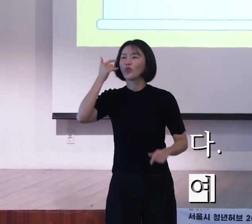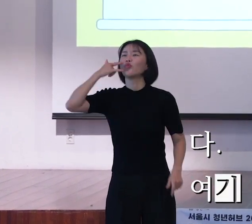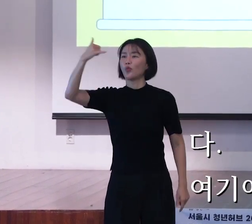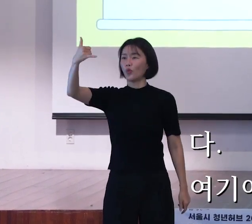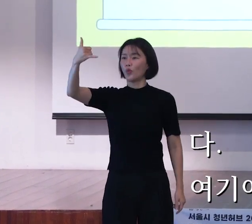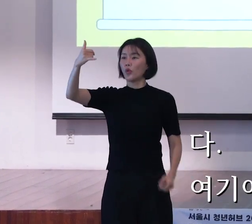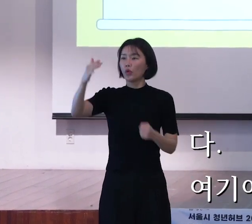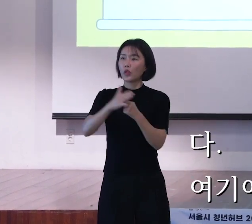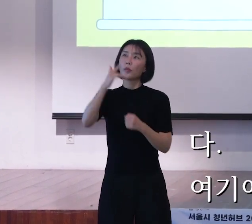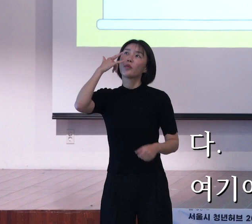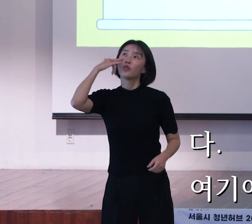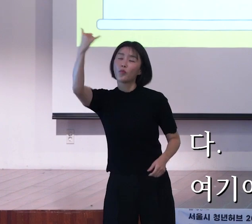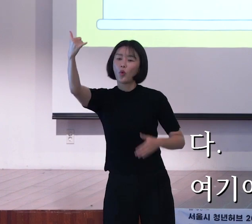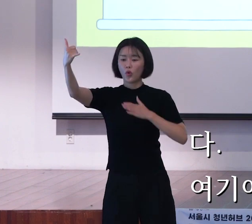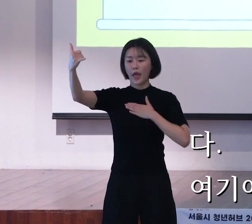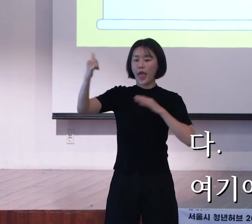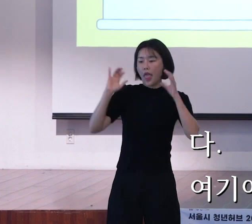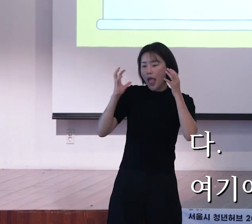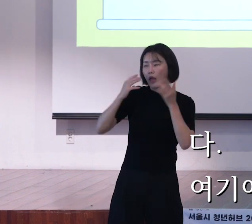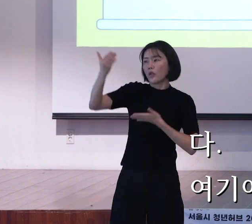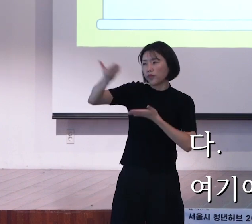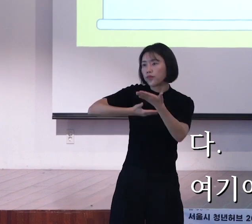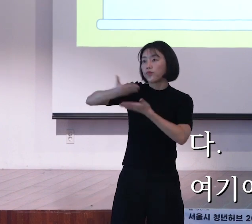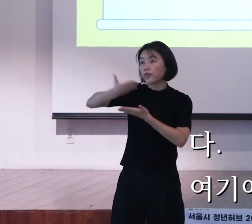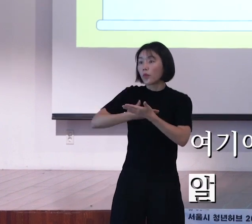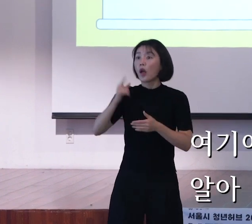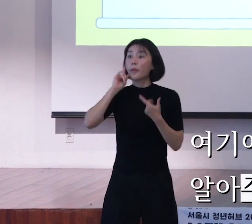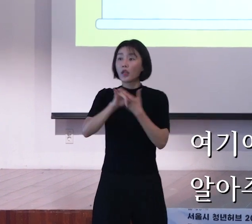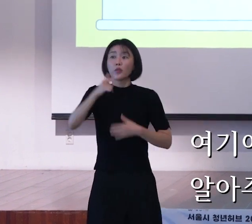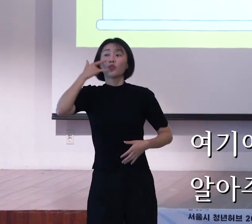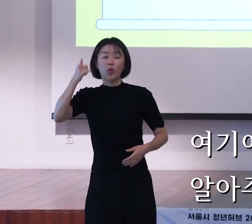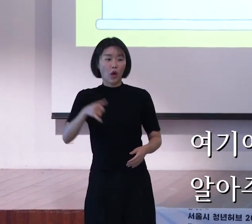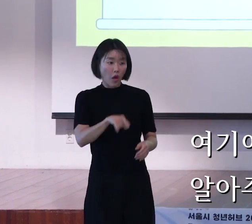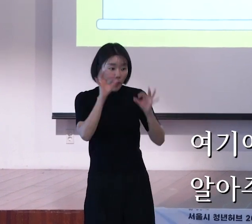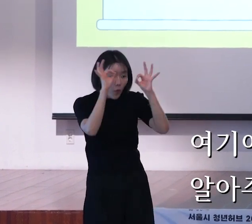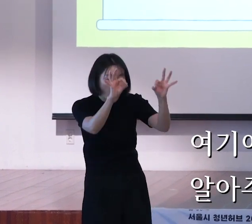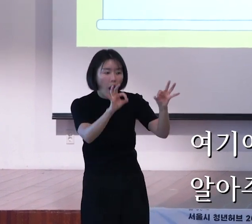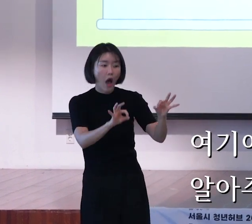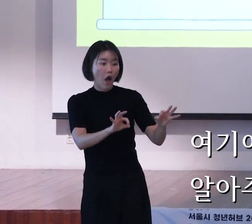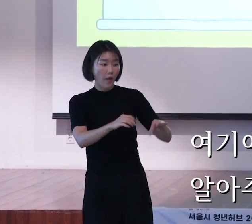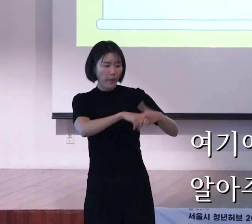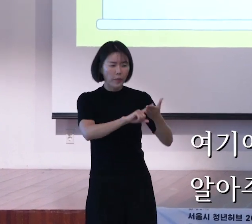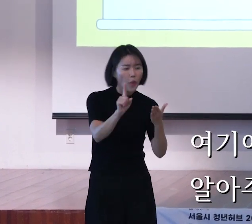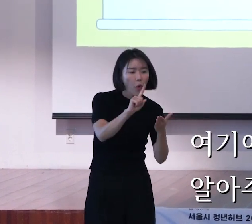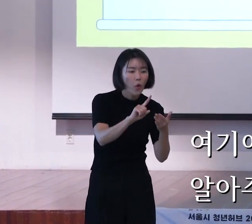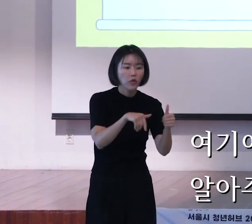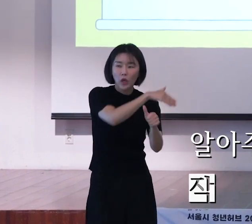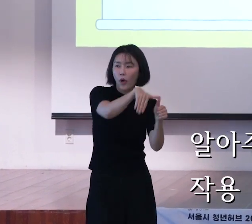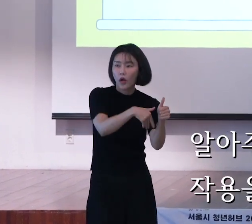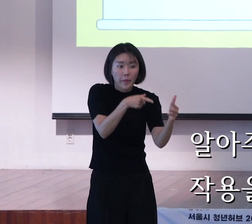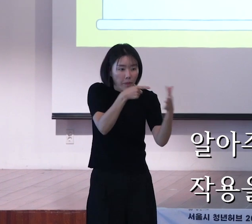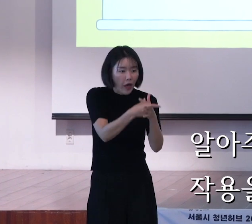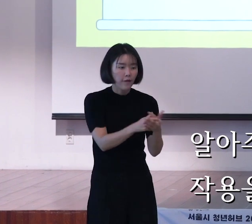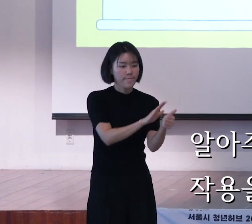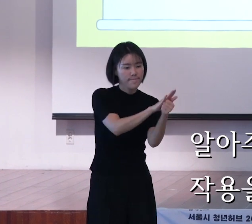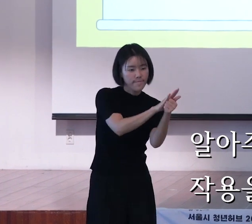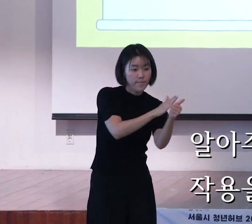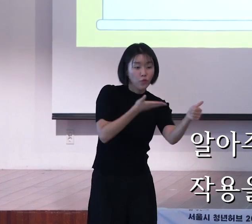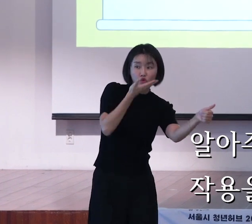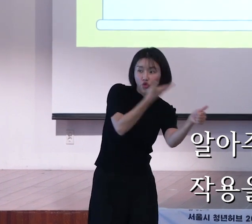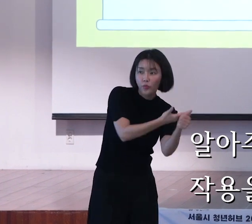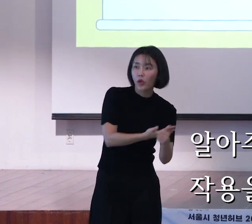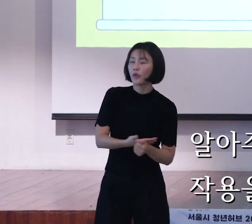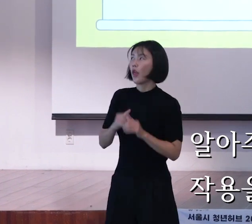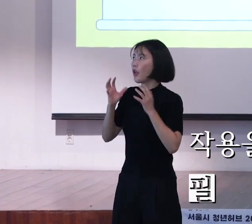여기에서 아이의 감정을 알아주고 정서적으로 사교 자극을 하려면 수어가 꼭